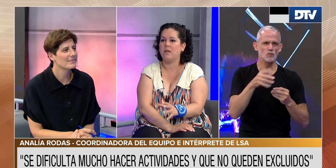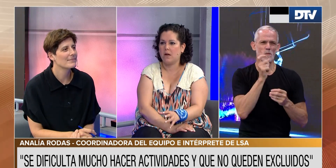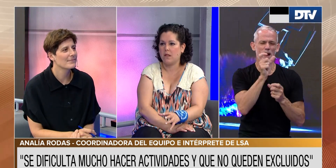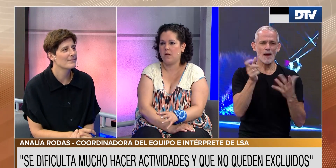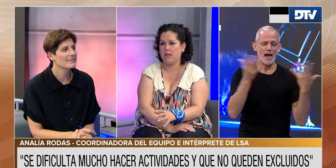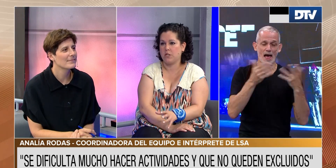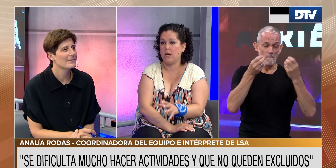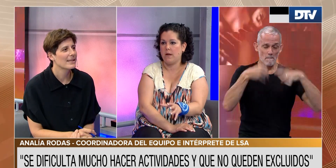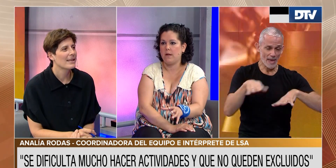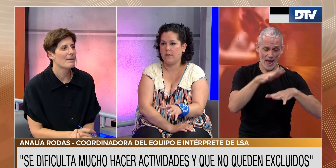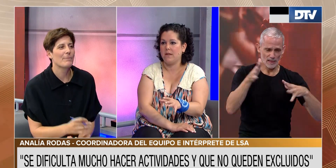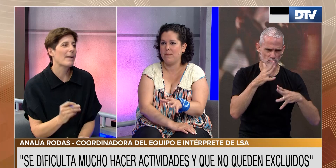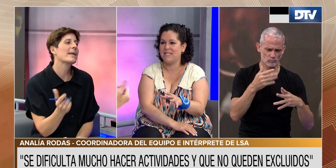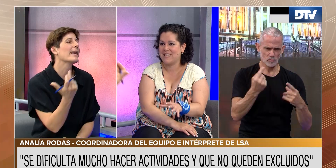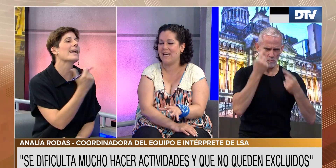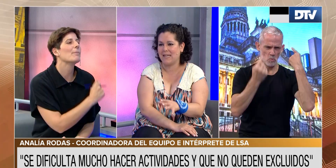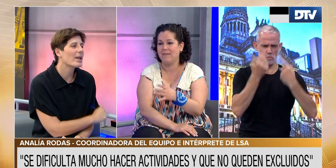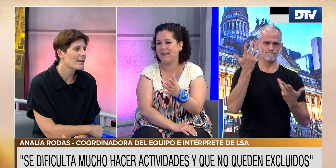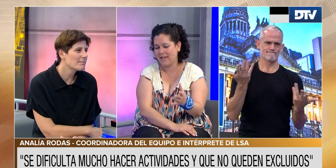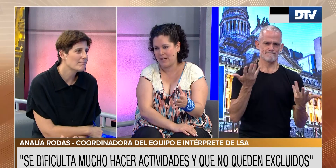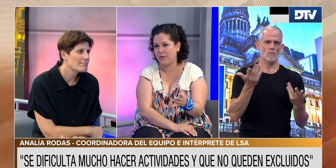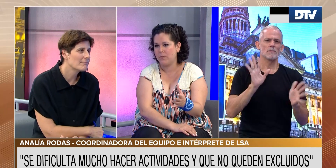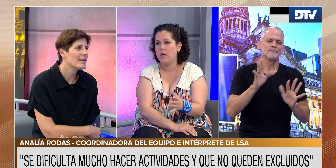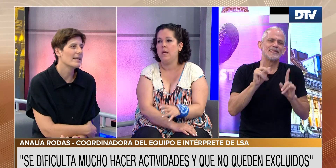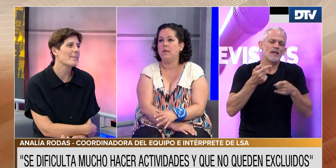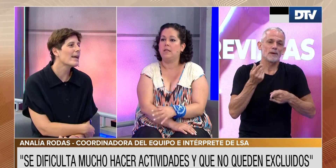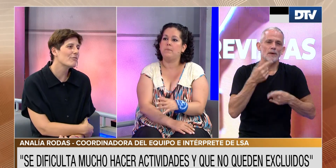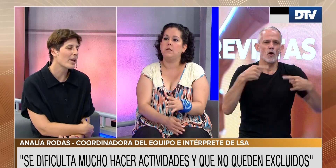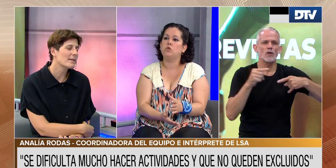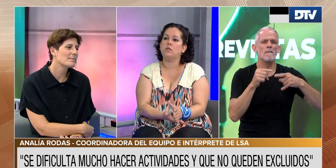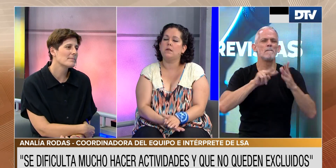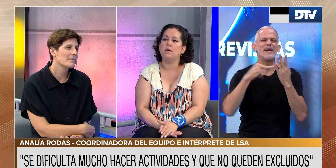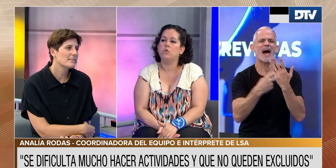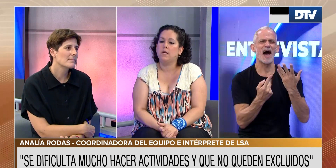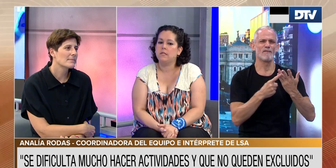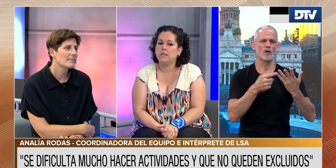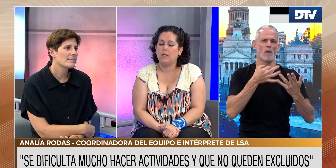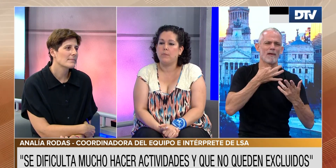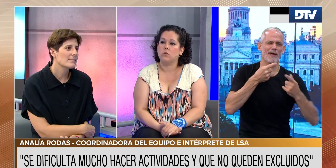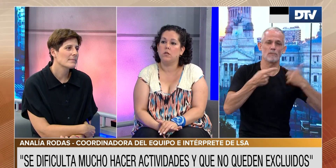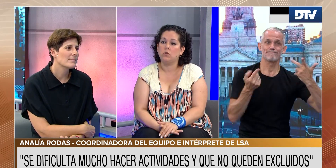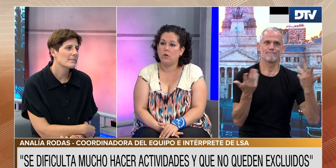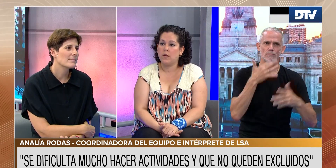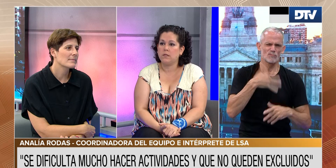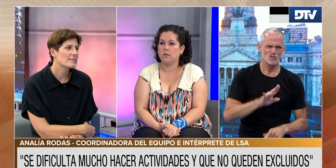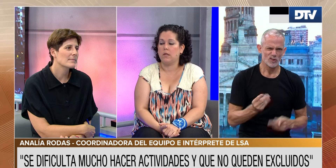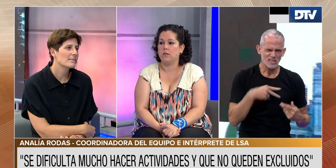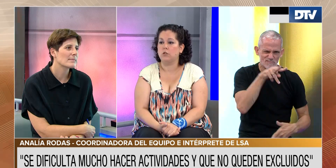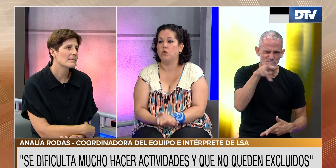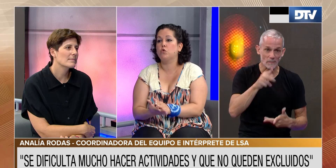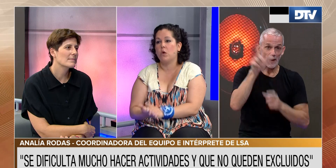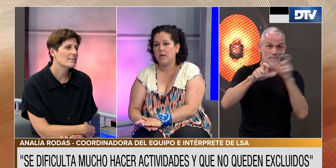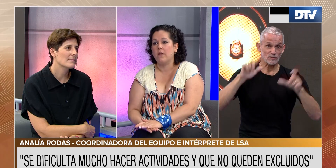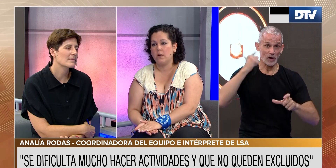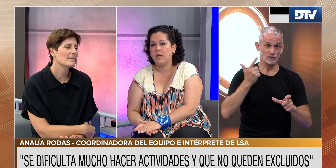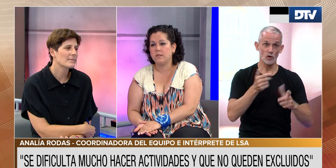se pierde la llegada del La mensaje. picaresca por ahí. Claro. La metáfora. También sucede que muchas veces las personas sordas, que